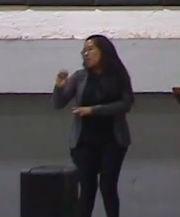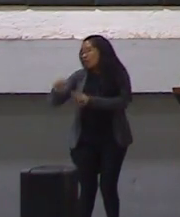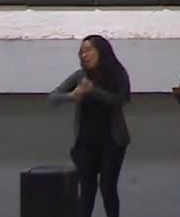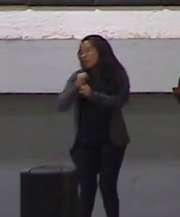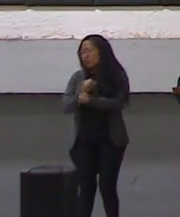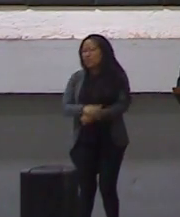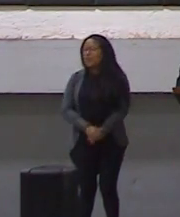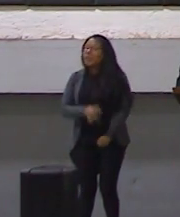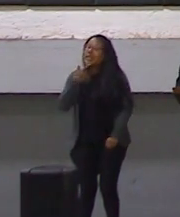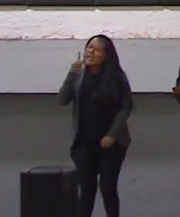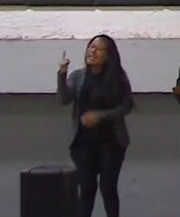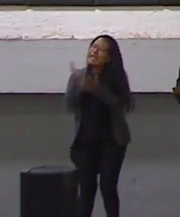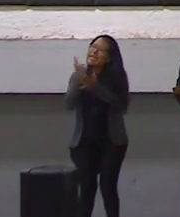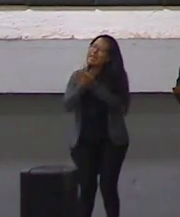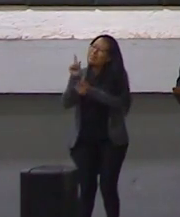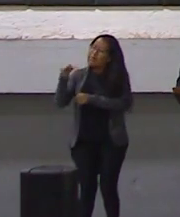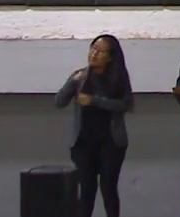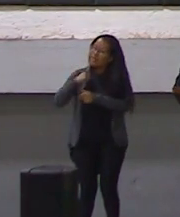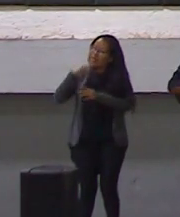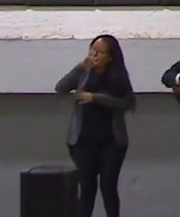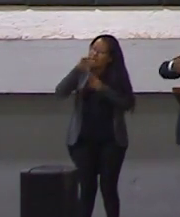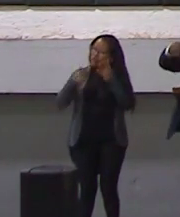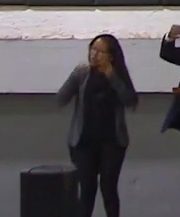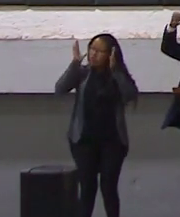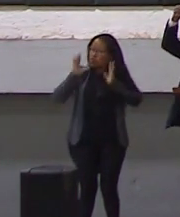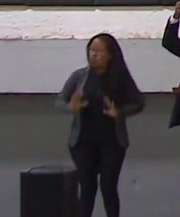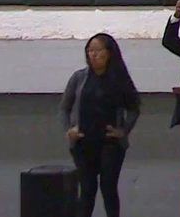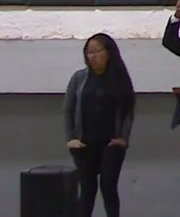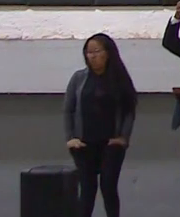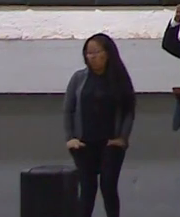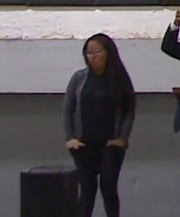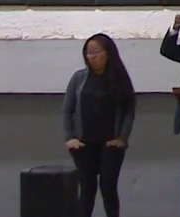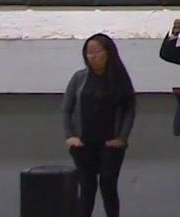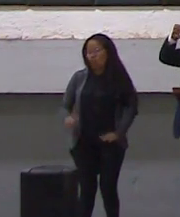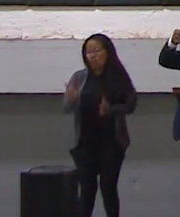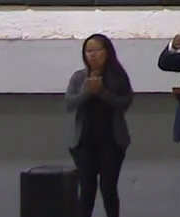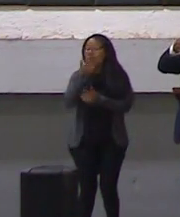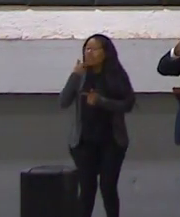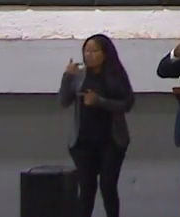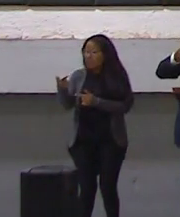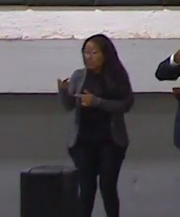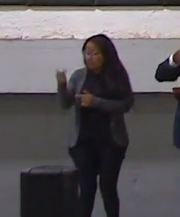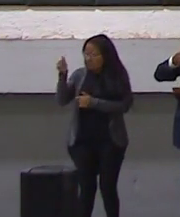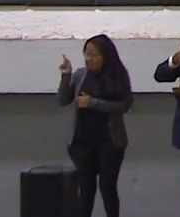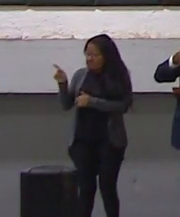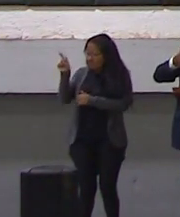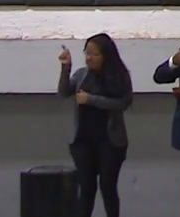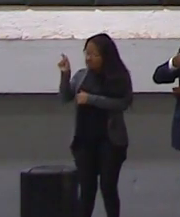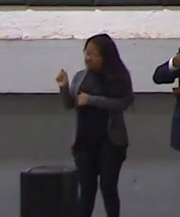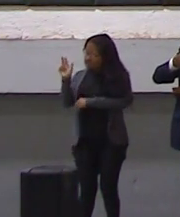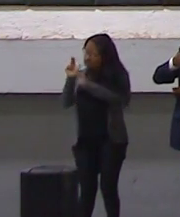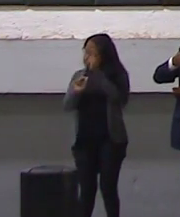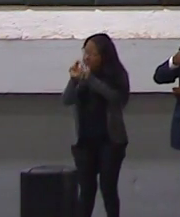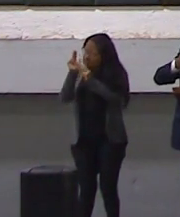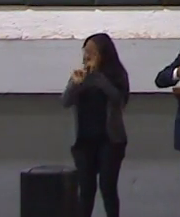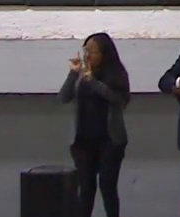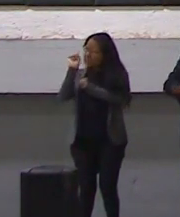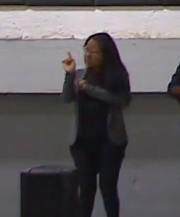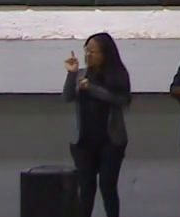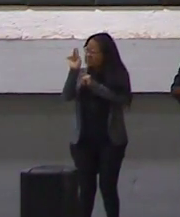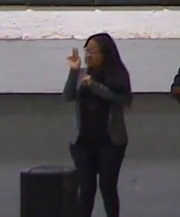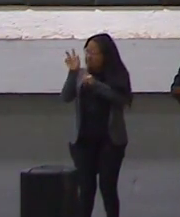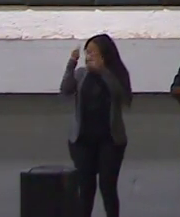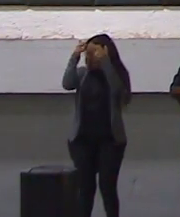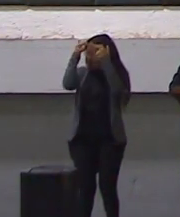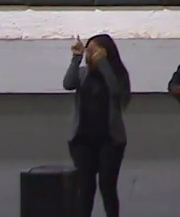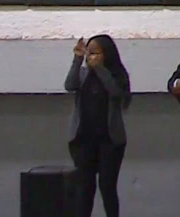que tiene un libro que se llama variaciones sobre el cuerpo y él dice que el gran constructor de su pensamiento de su profesor de